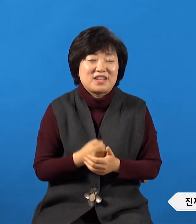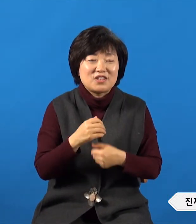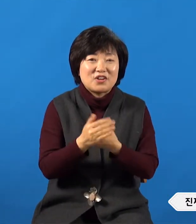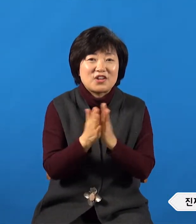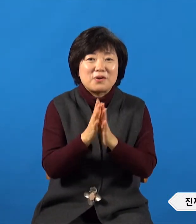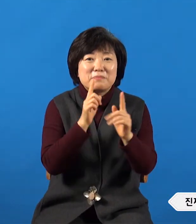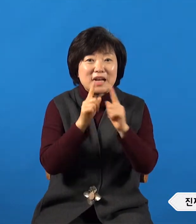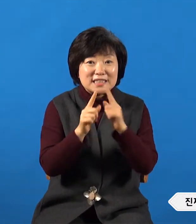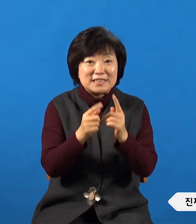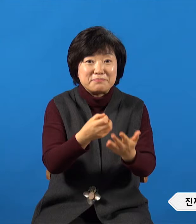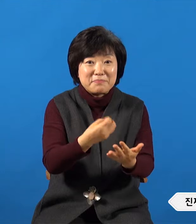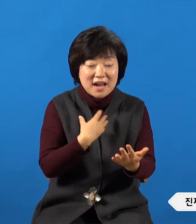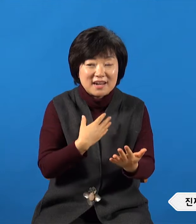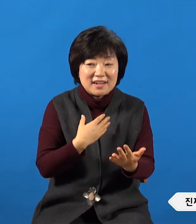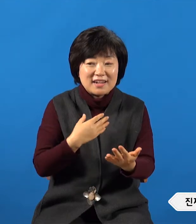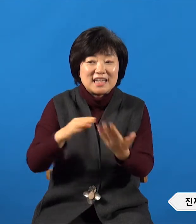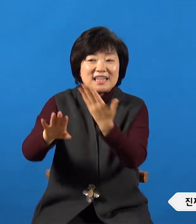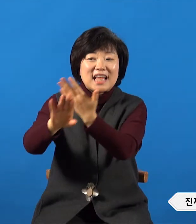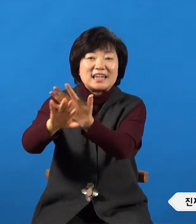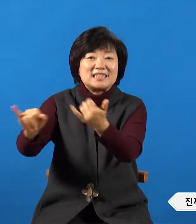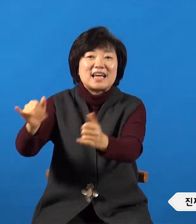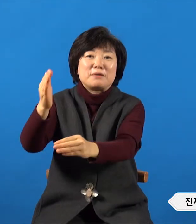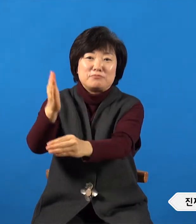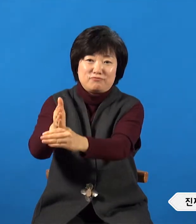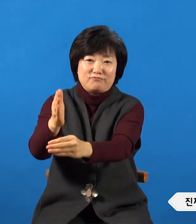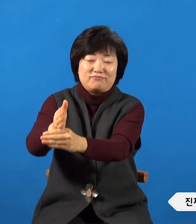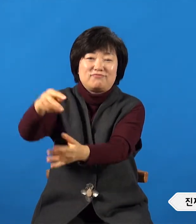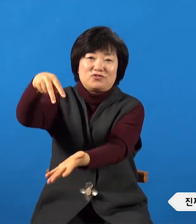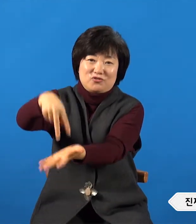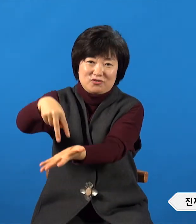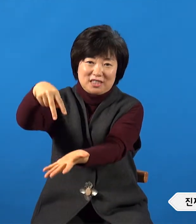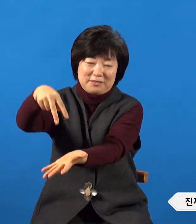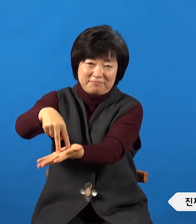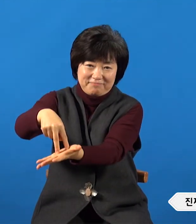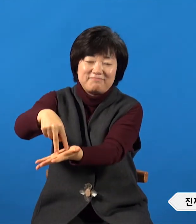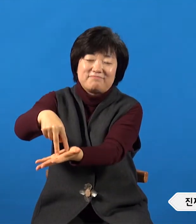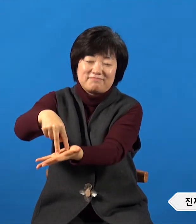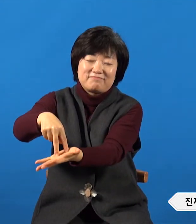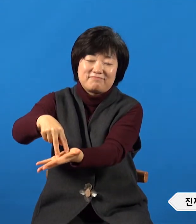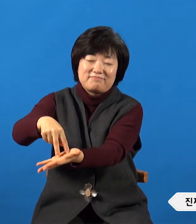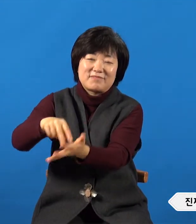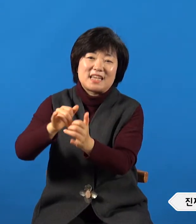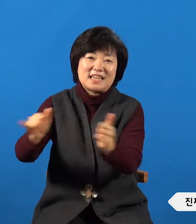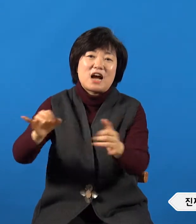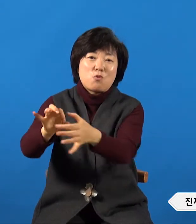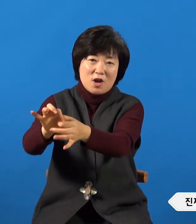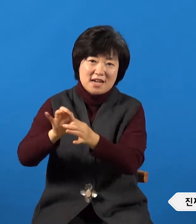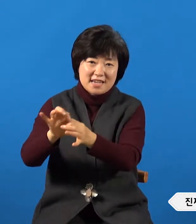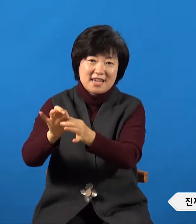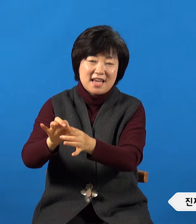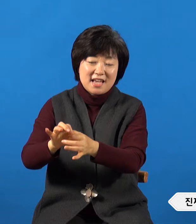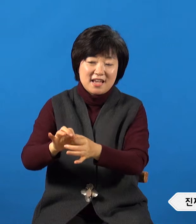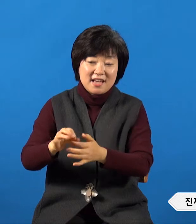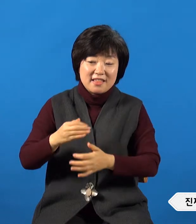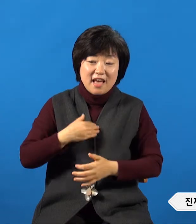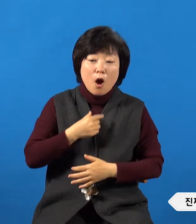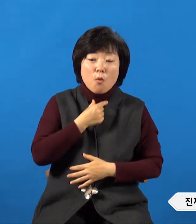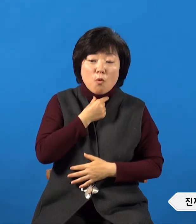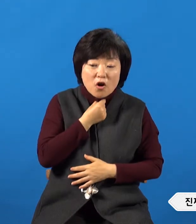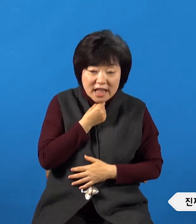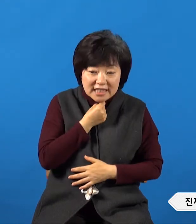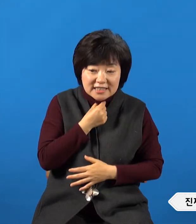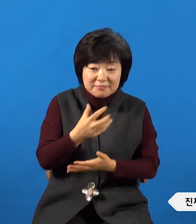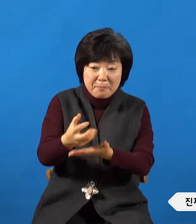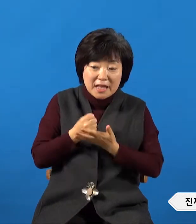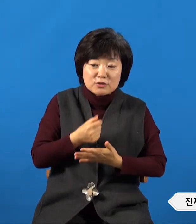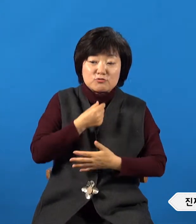성경은 우리에게 말씀합니다. 상대방 중심의 인간관계. 너희가 원하는 대로, 대접을